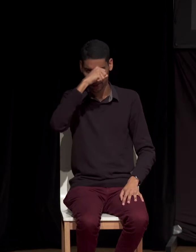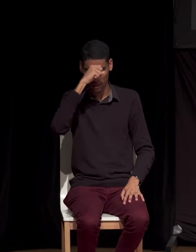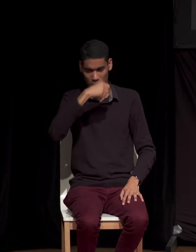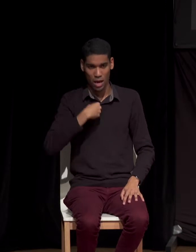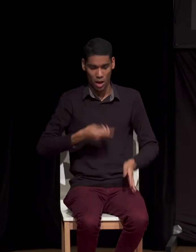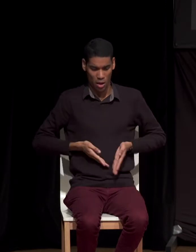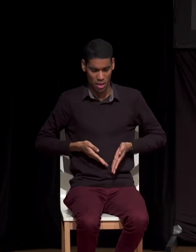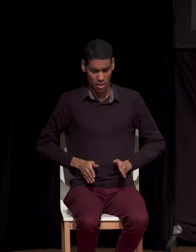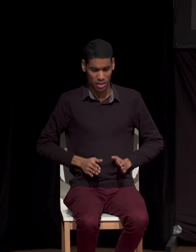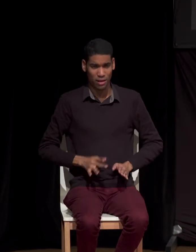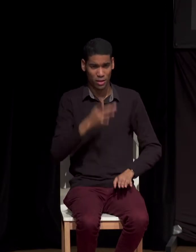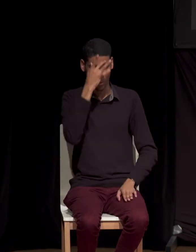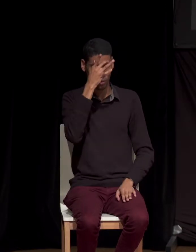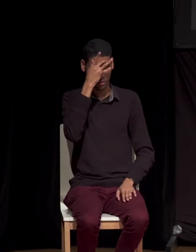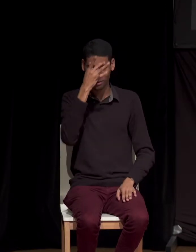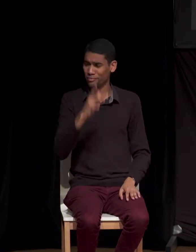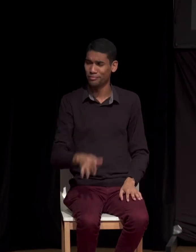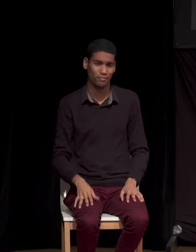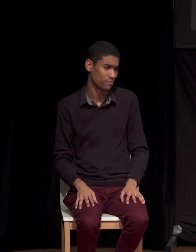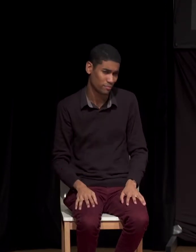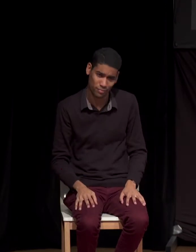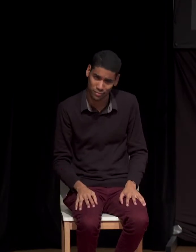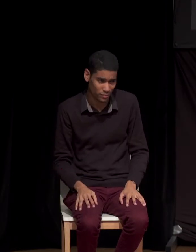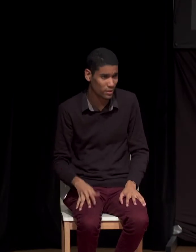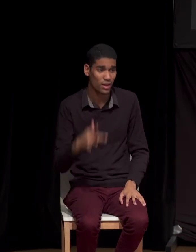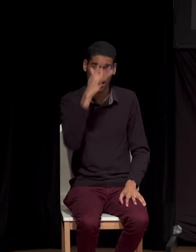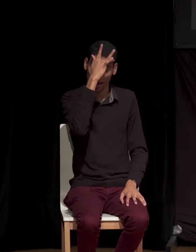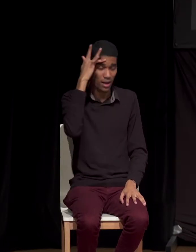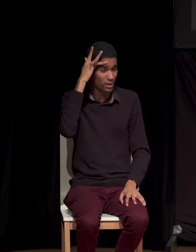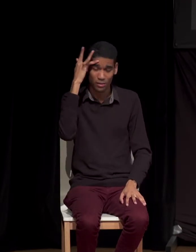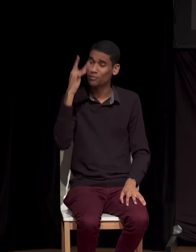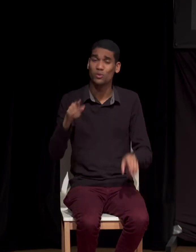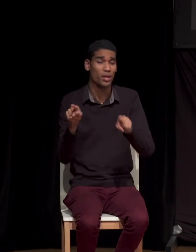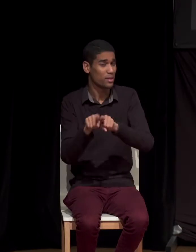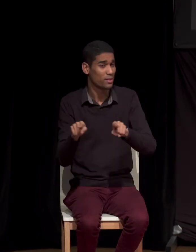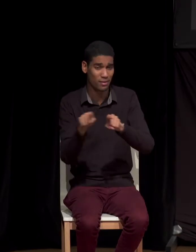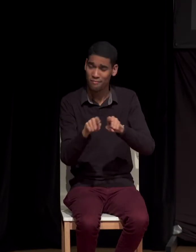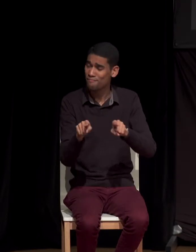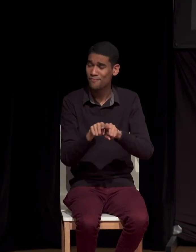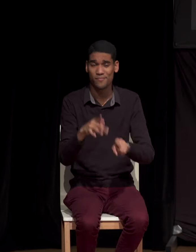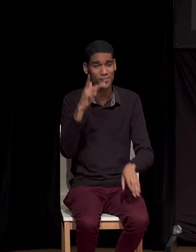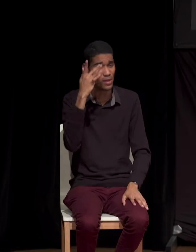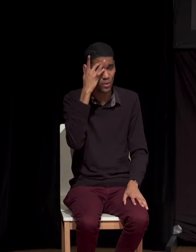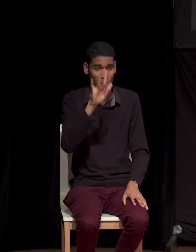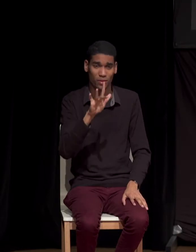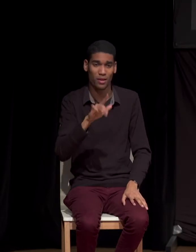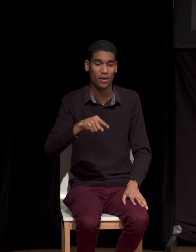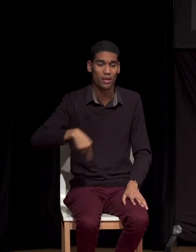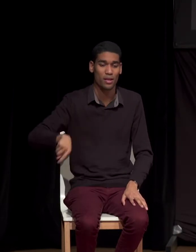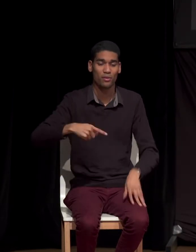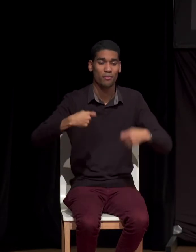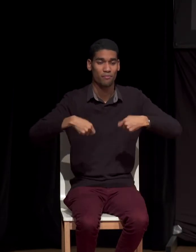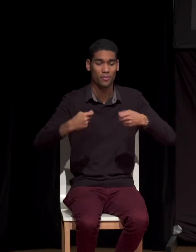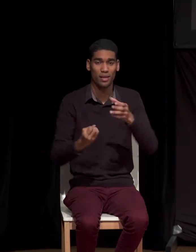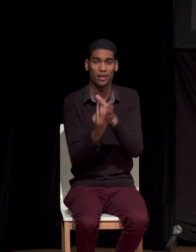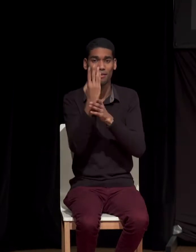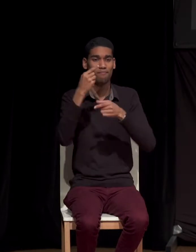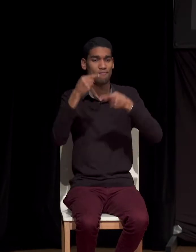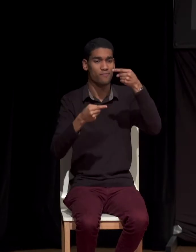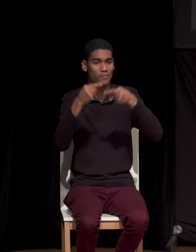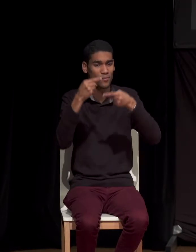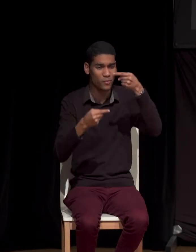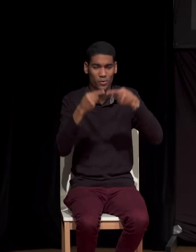consciência. E as pessoas também não. A gente precisa ter uma política de trabalhar com as pessoas que não têm